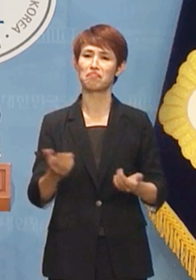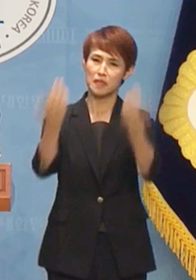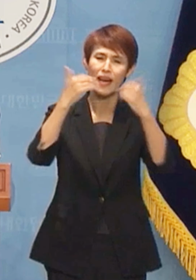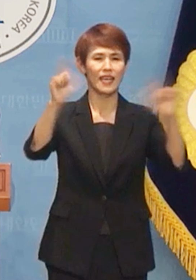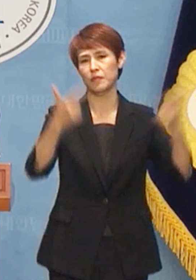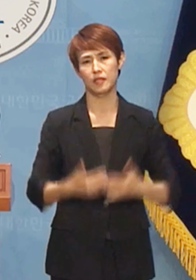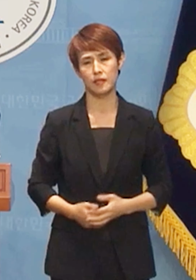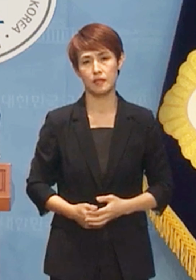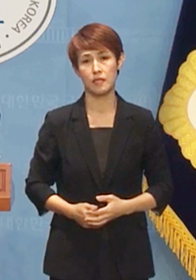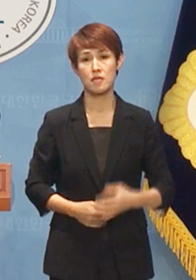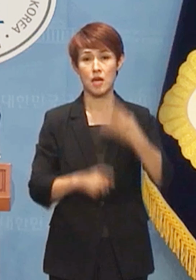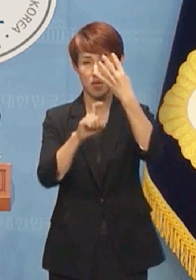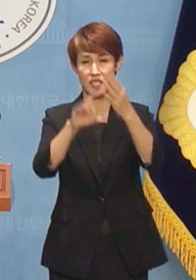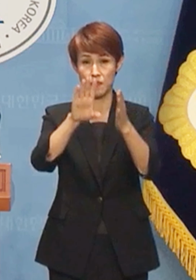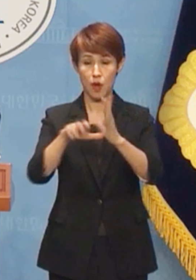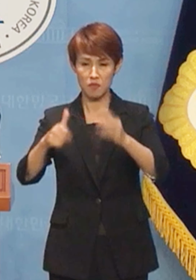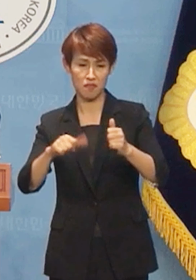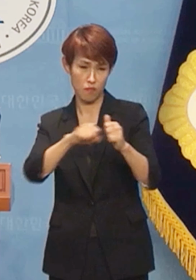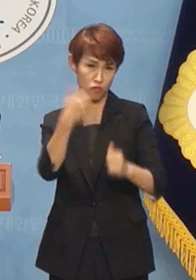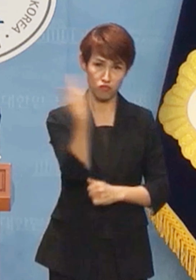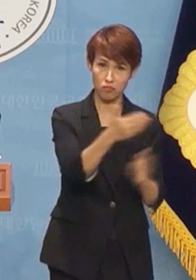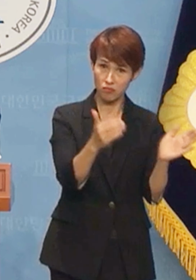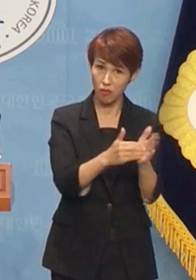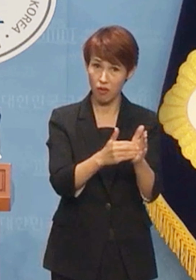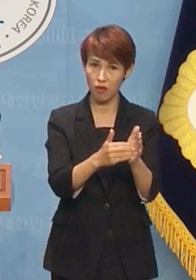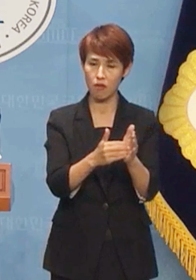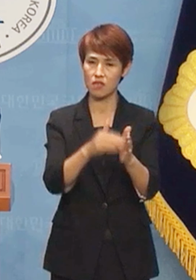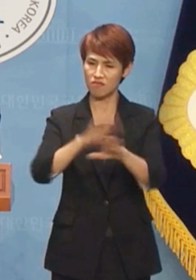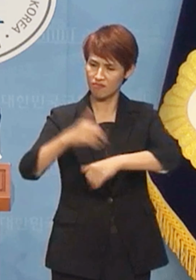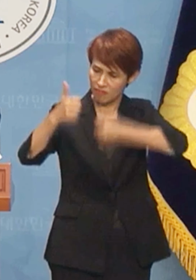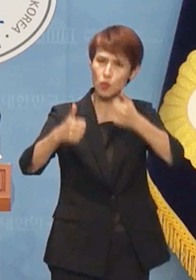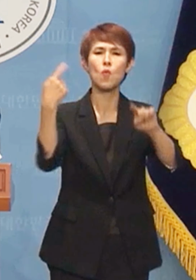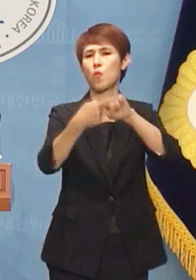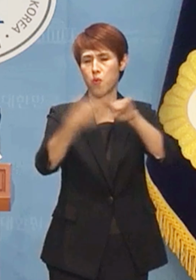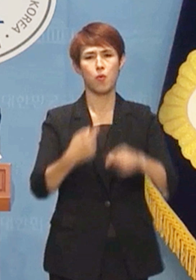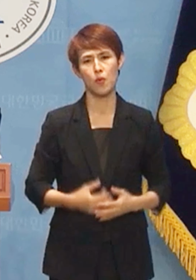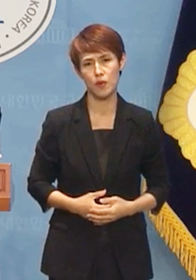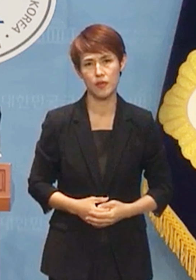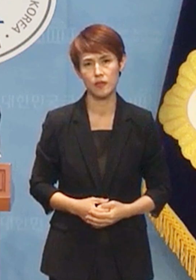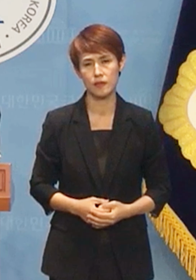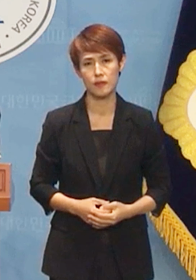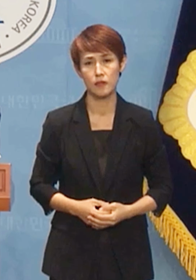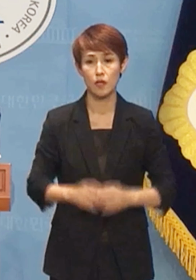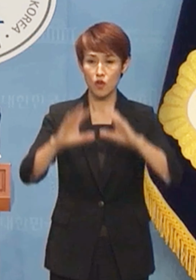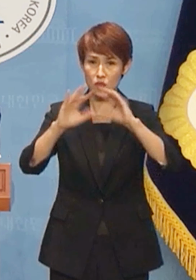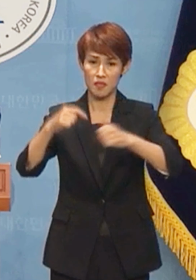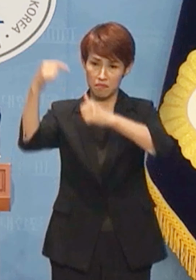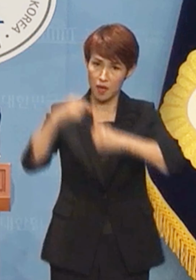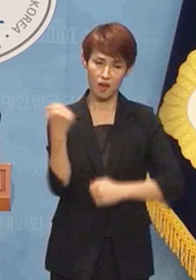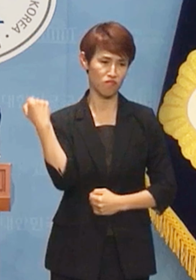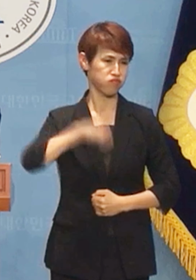4월 10일 총선에서 표출된 민심에 정면으로 맞서겠다는 겁니다 국민의 명령을